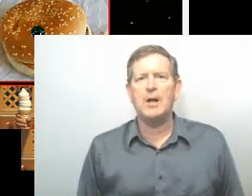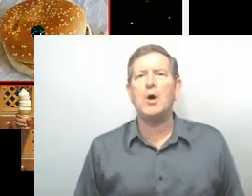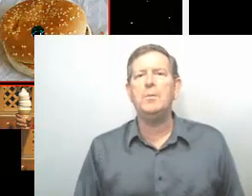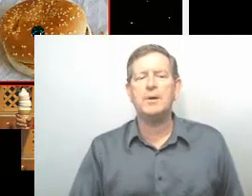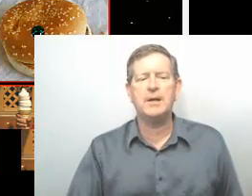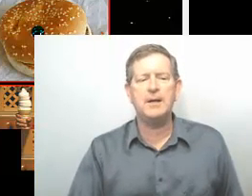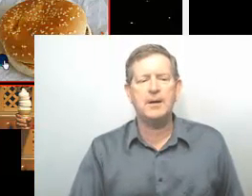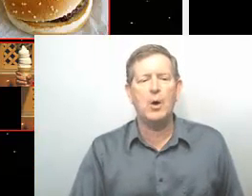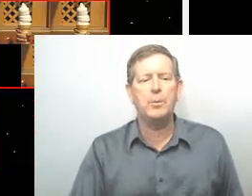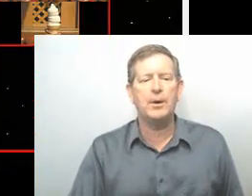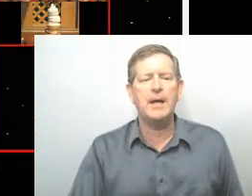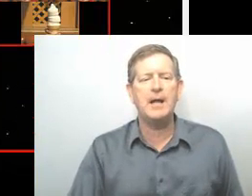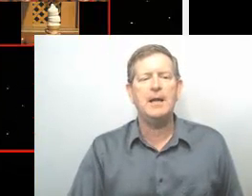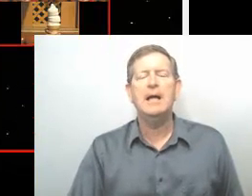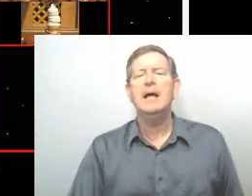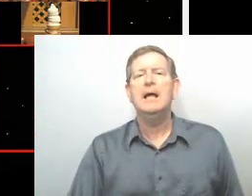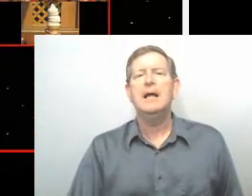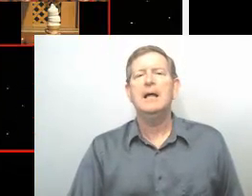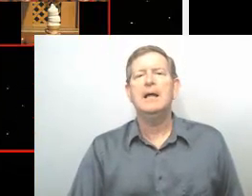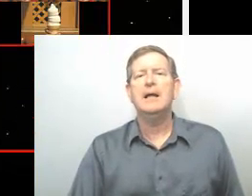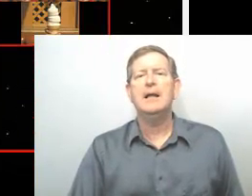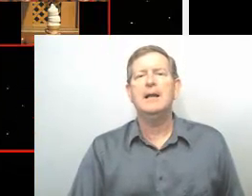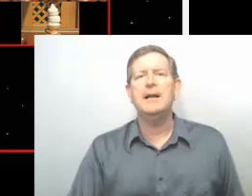l'hamburger. Voilà, l'hamburger et au pluriel